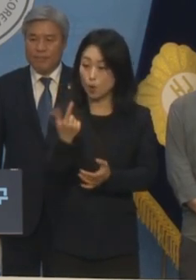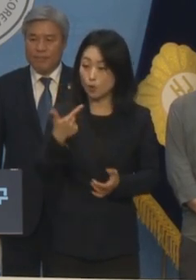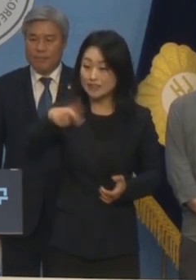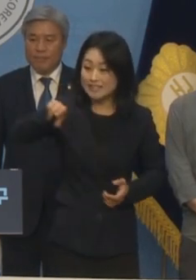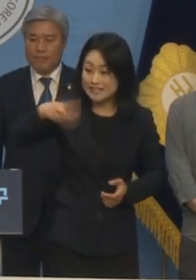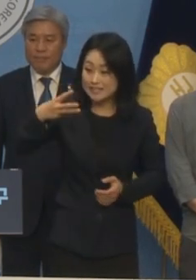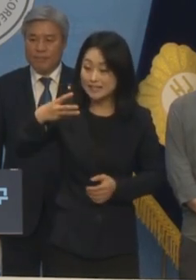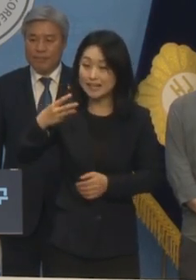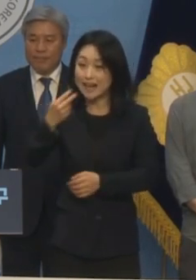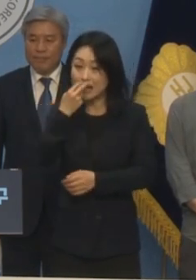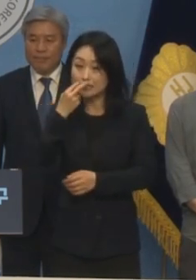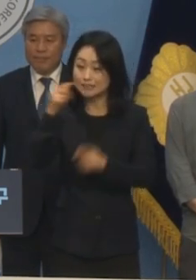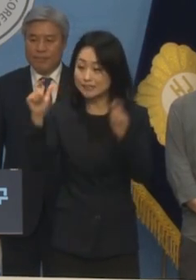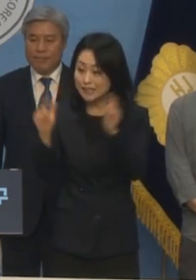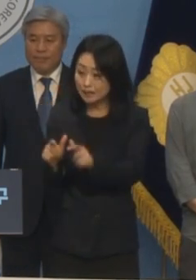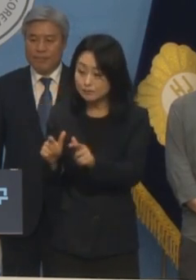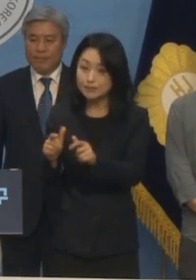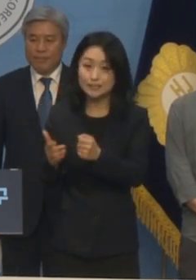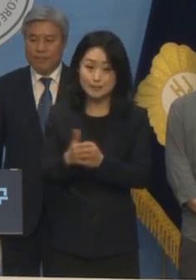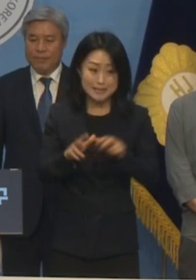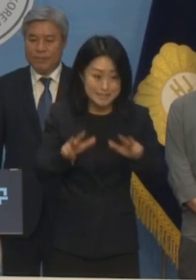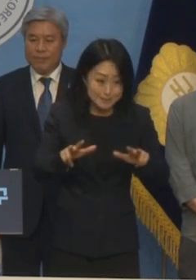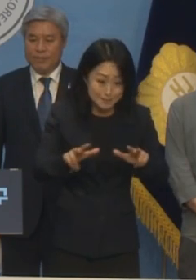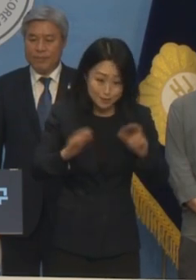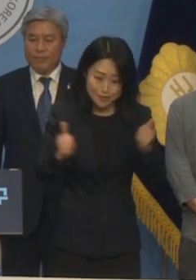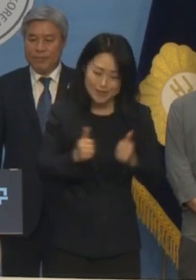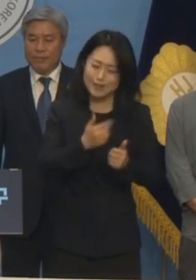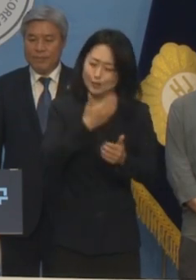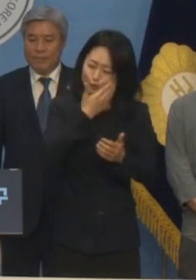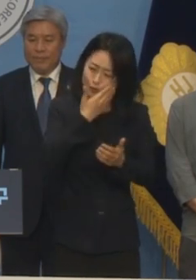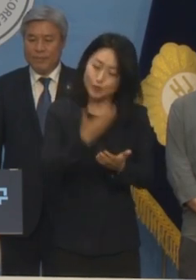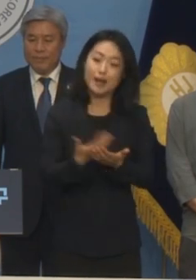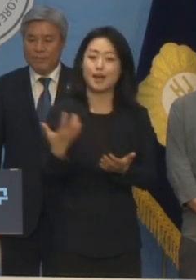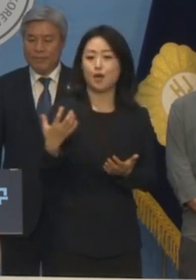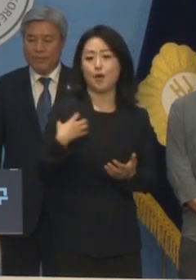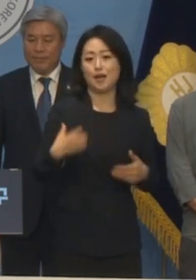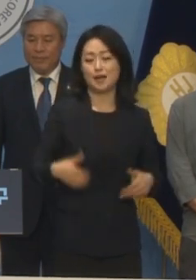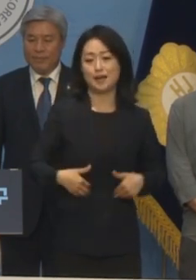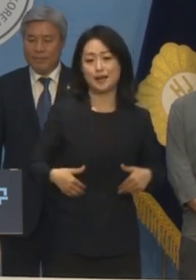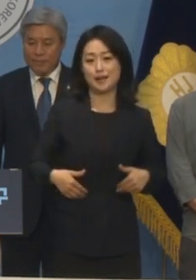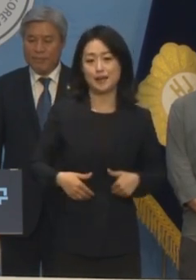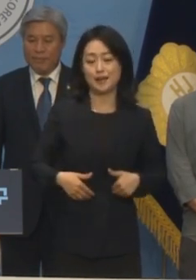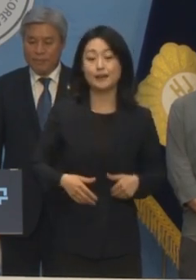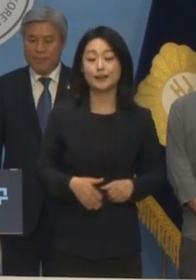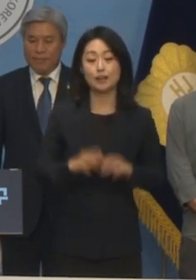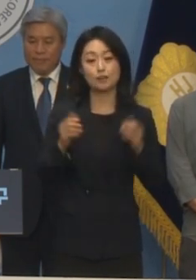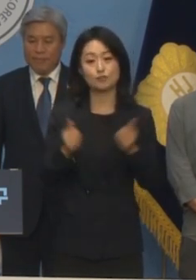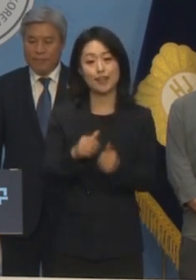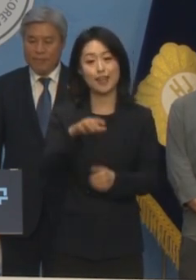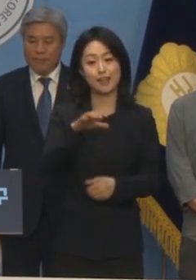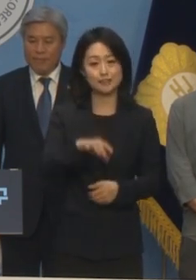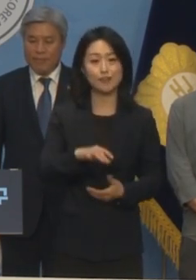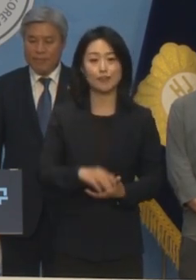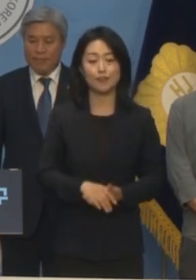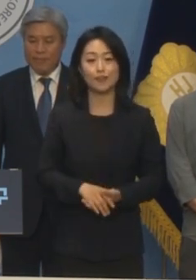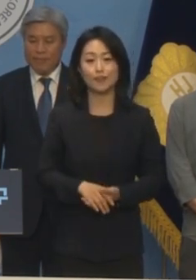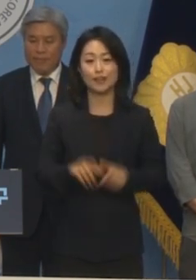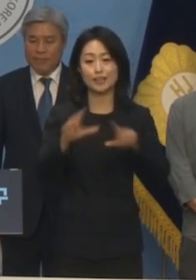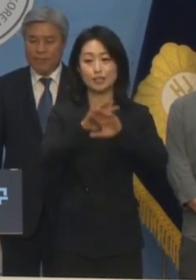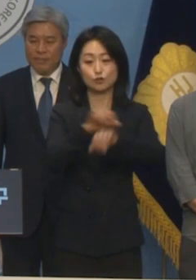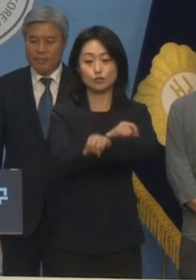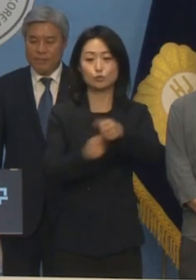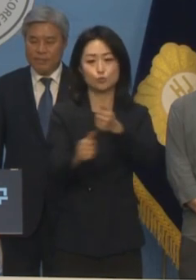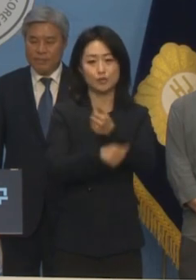이번 국회가 골든타임에 해당한다는 것을 의미를 합니다. 이번 국회에서